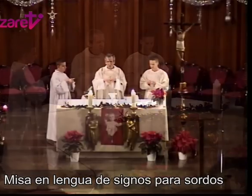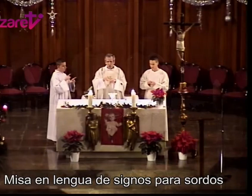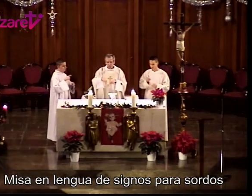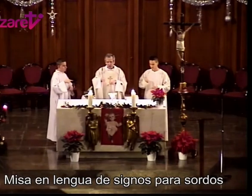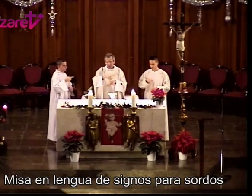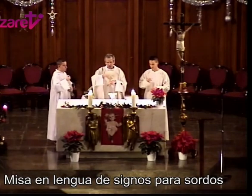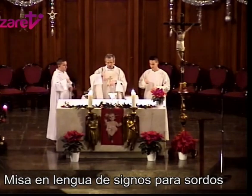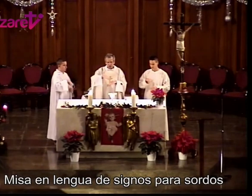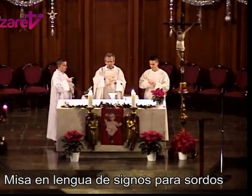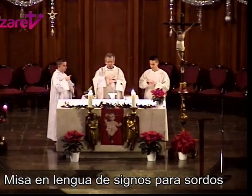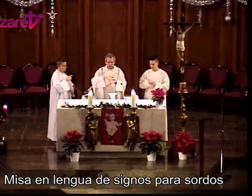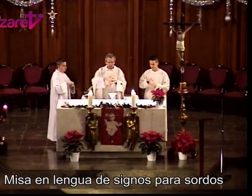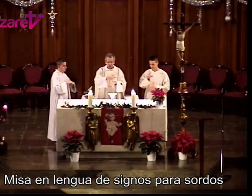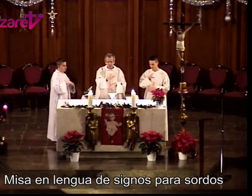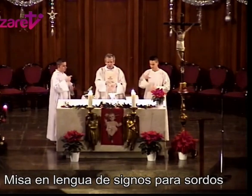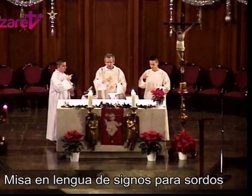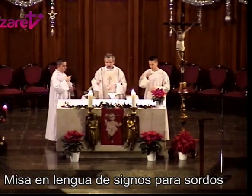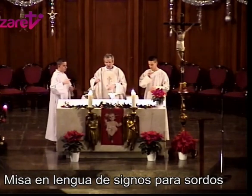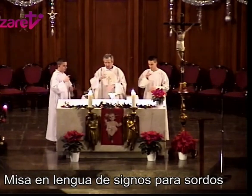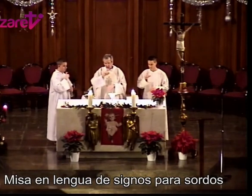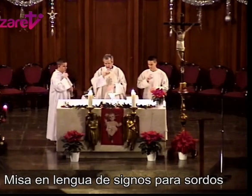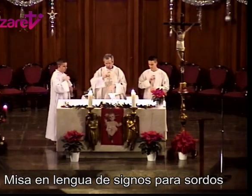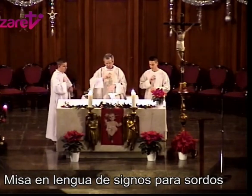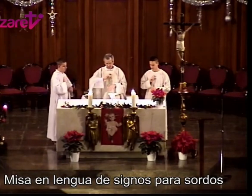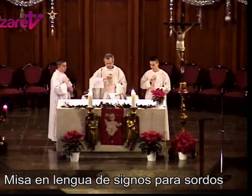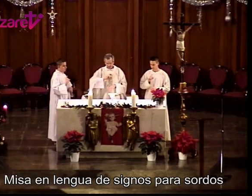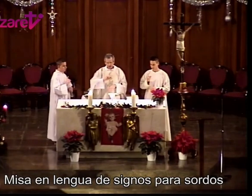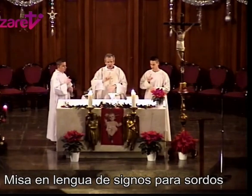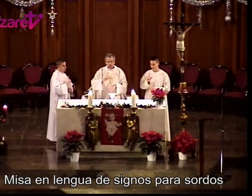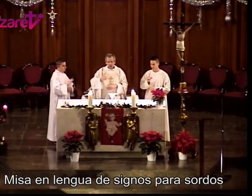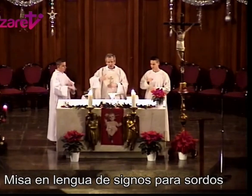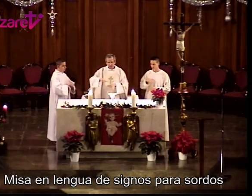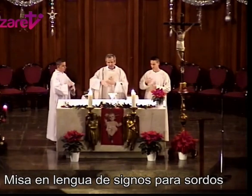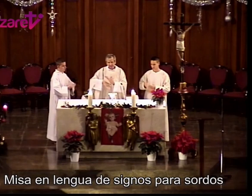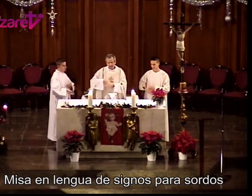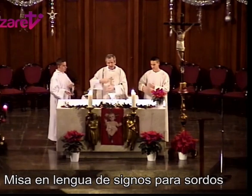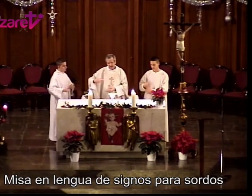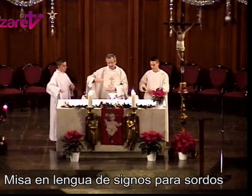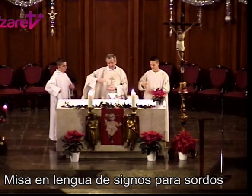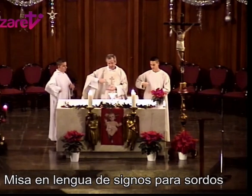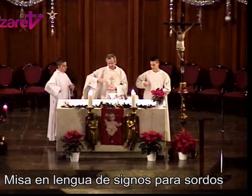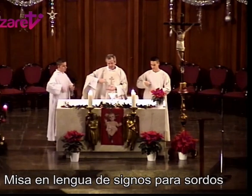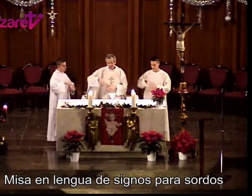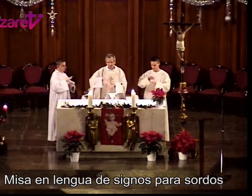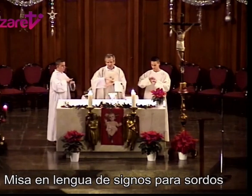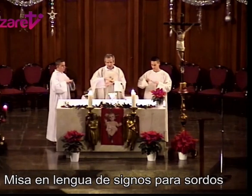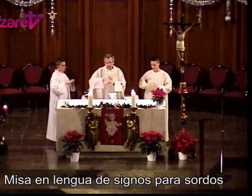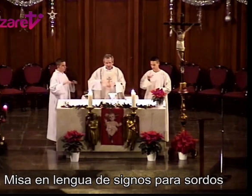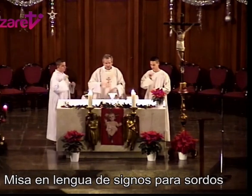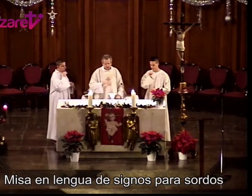como también nosotros perdonamos a los que nos ofenden. No nos dejes caer en la tentación y líbranos